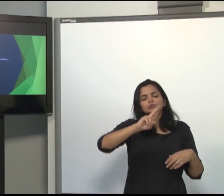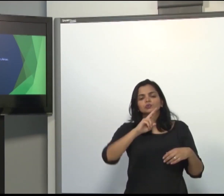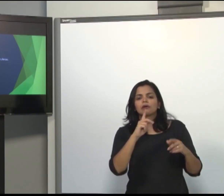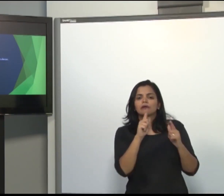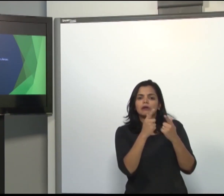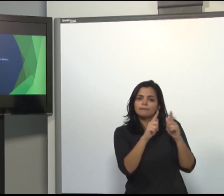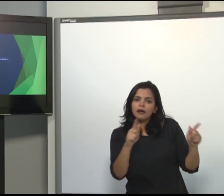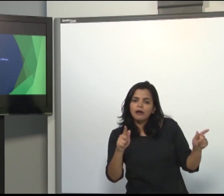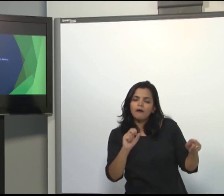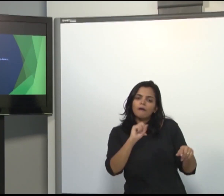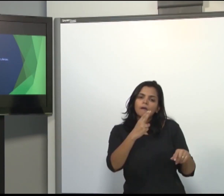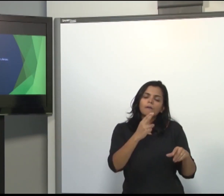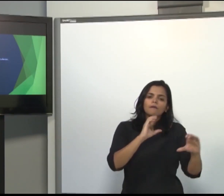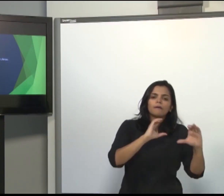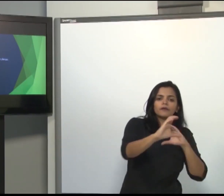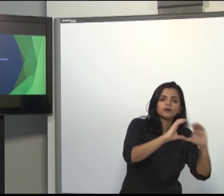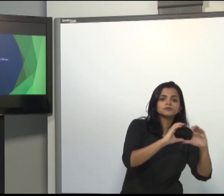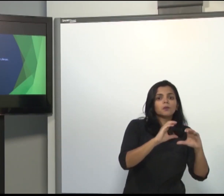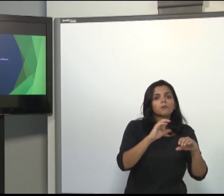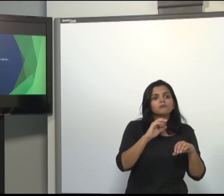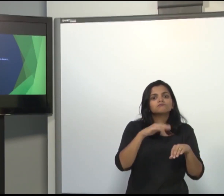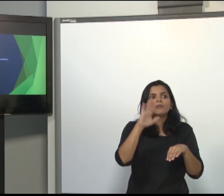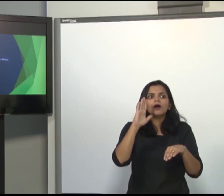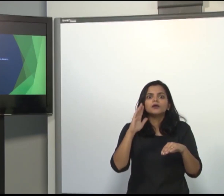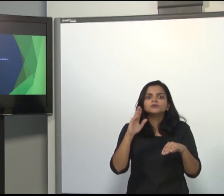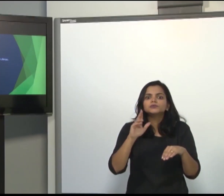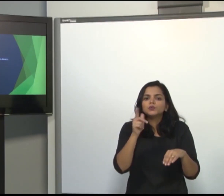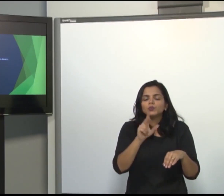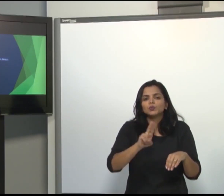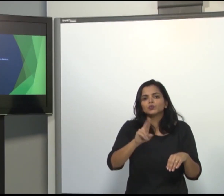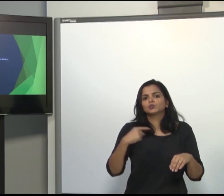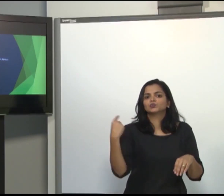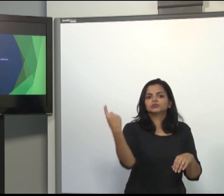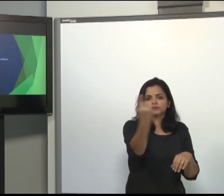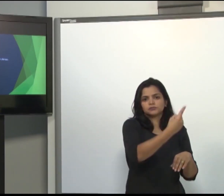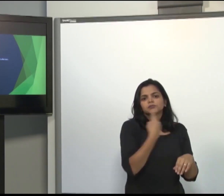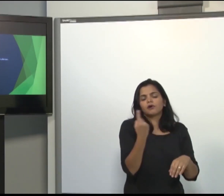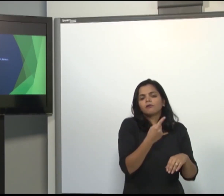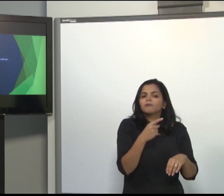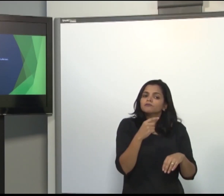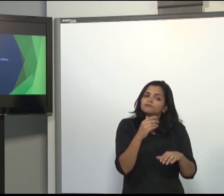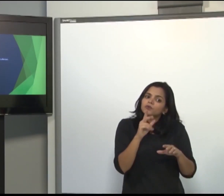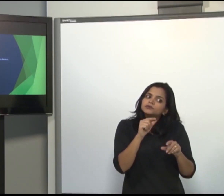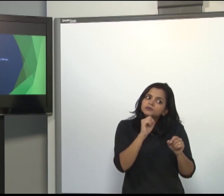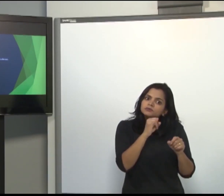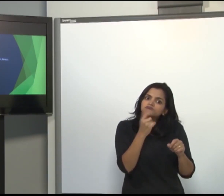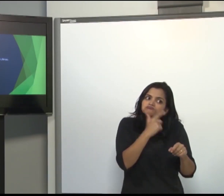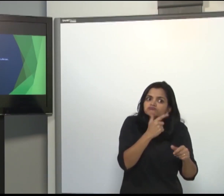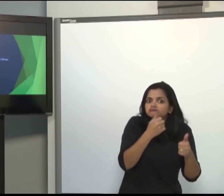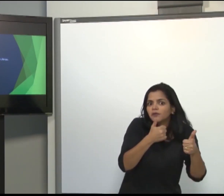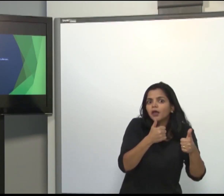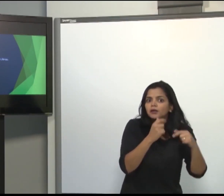Então, temos que nos ater a qual metodologia, qual abordagem, a gramatical, a comunicativa, ver os